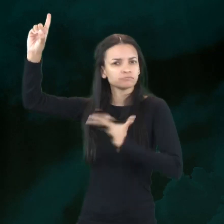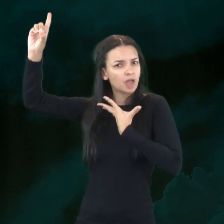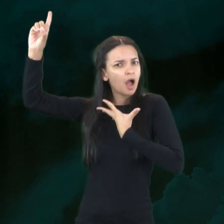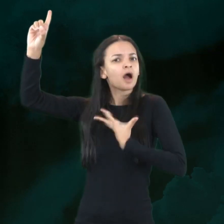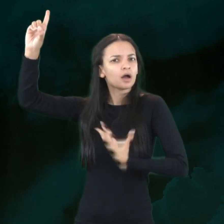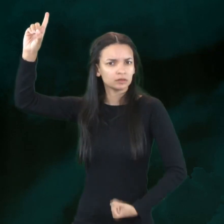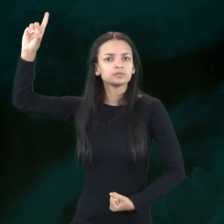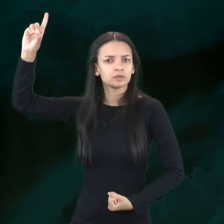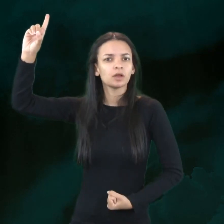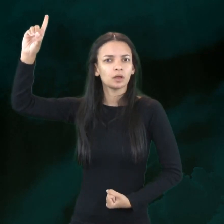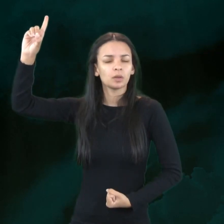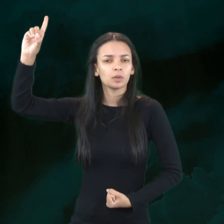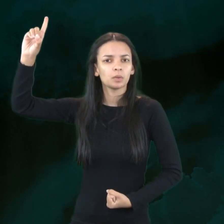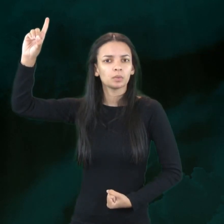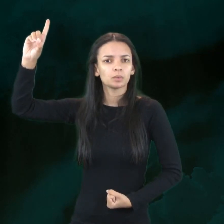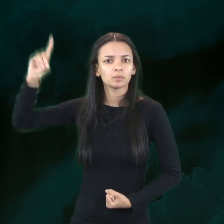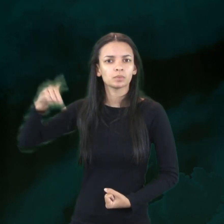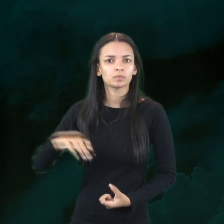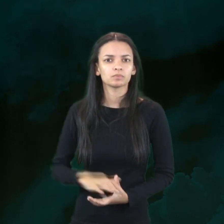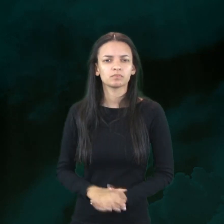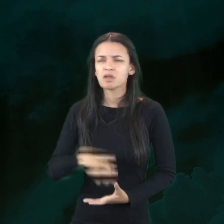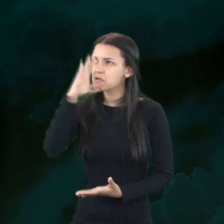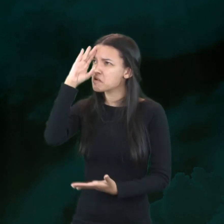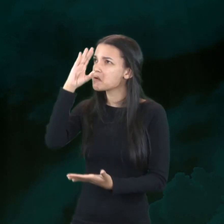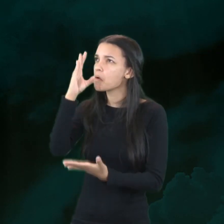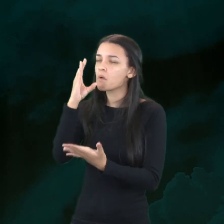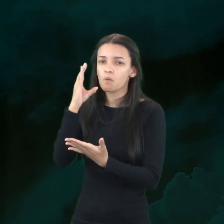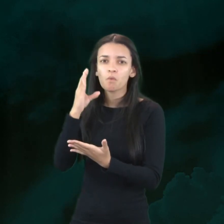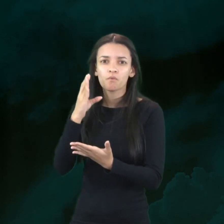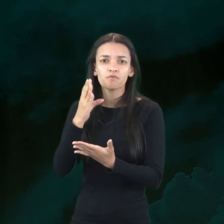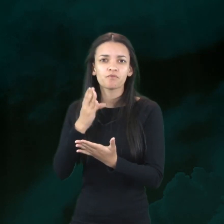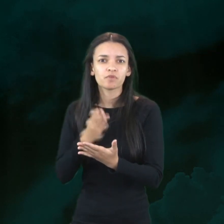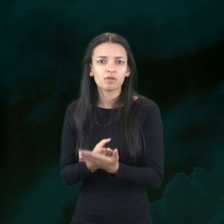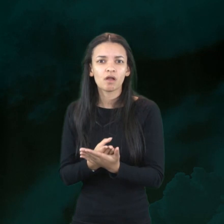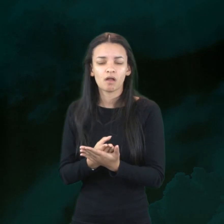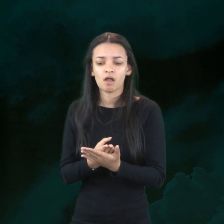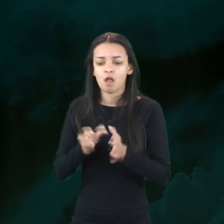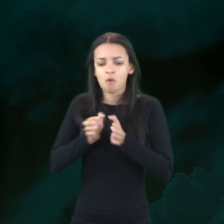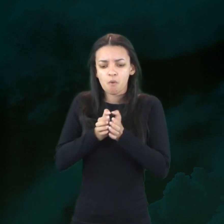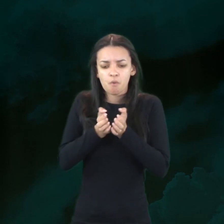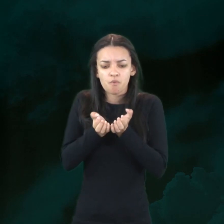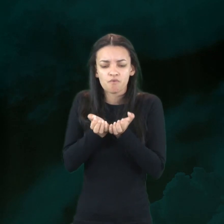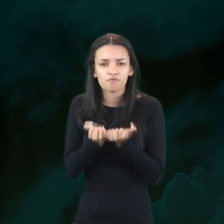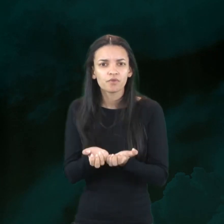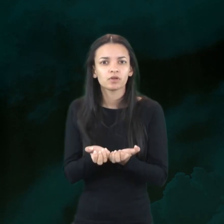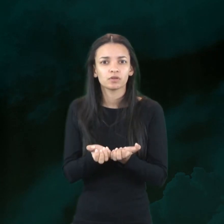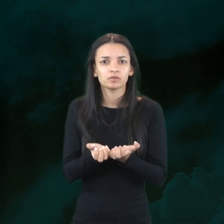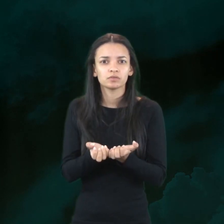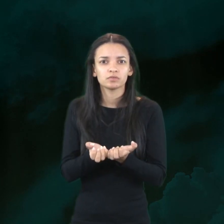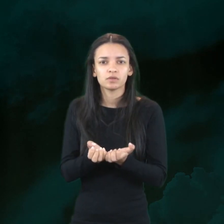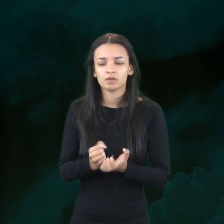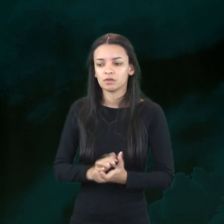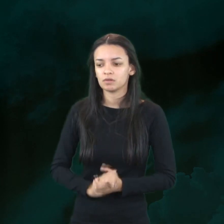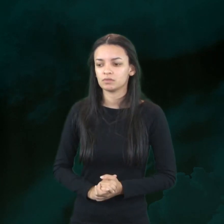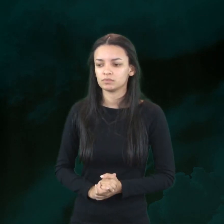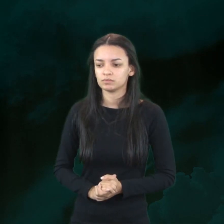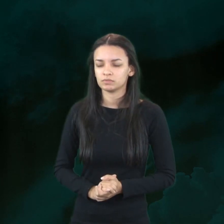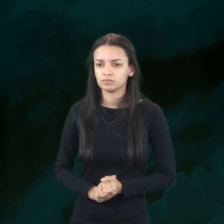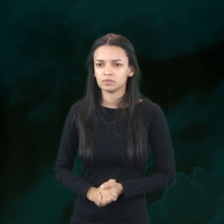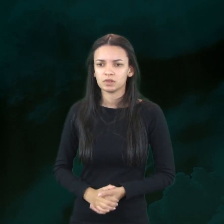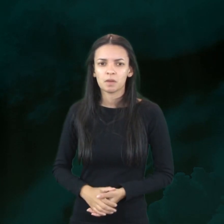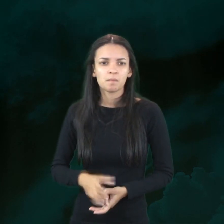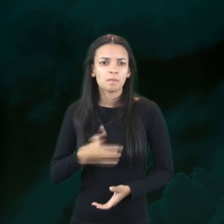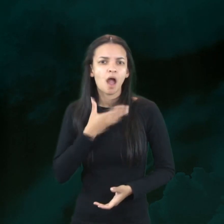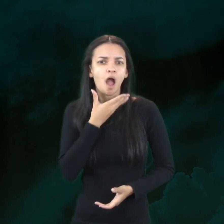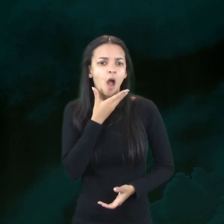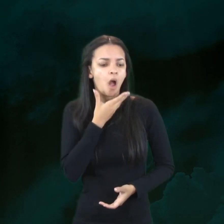Deus, e a ponto de nos confiar a Ele o Evangelho, assim falamos, não para que agrademos a homens, sim a Deus,